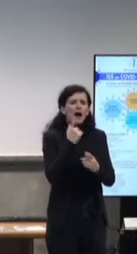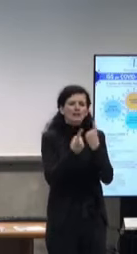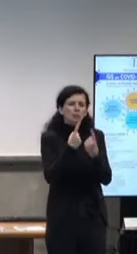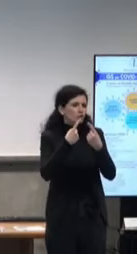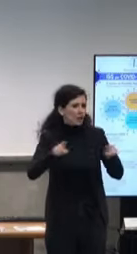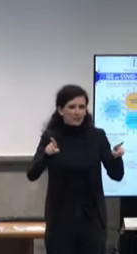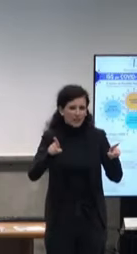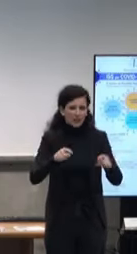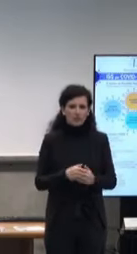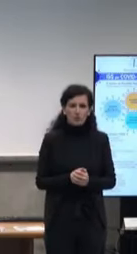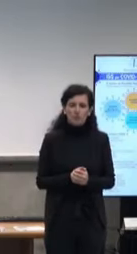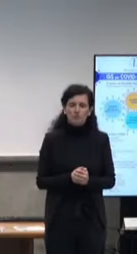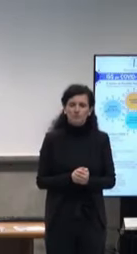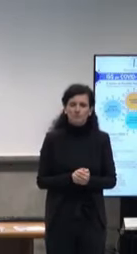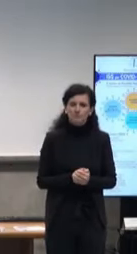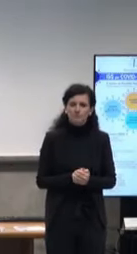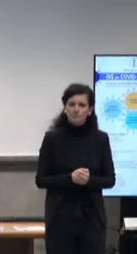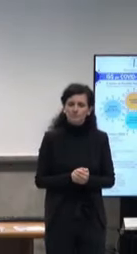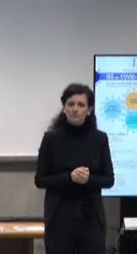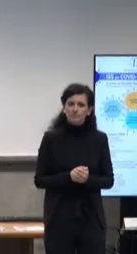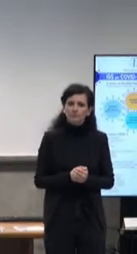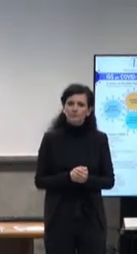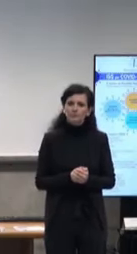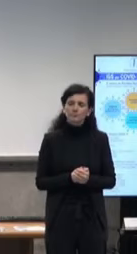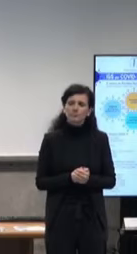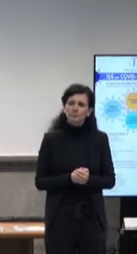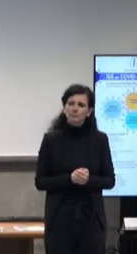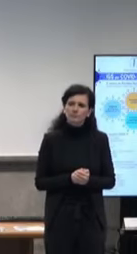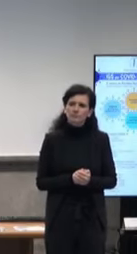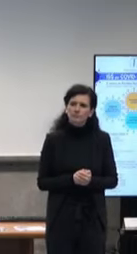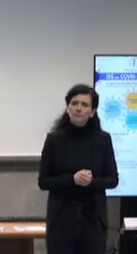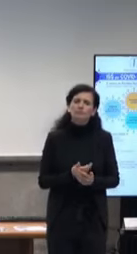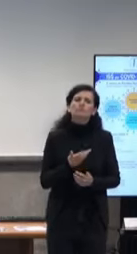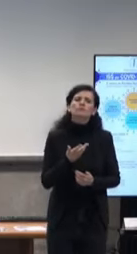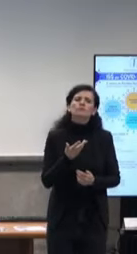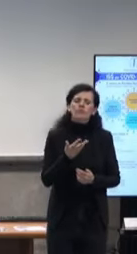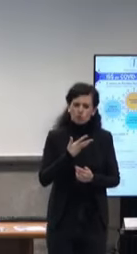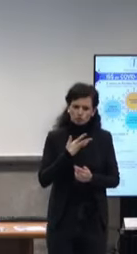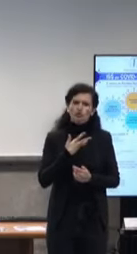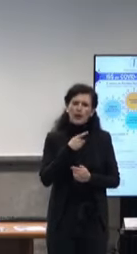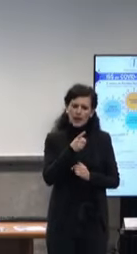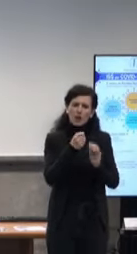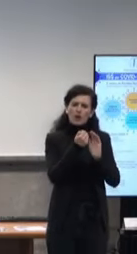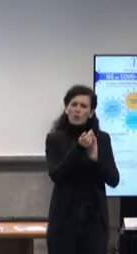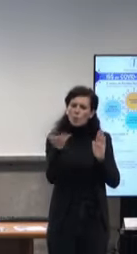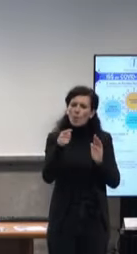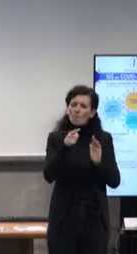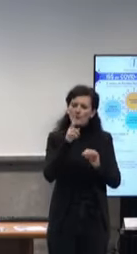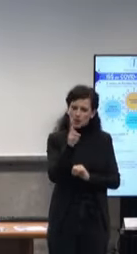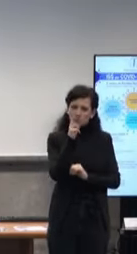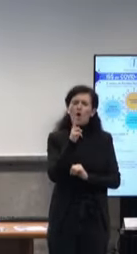stima dei morti né ne abbiamo parlato anche la volta scorsa e vero c'è è verosimile che abbiamo una sottostima rispetto ai morti